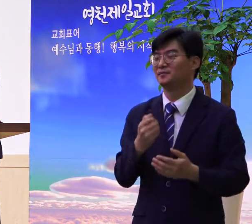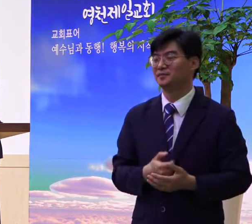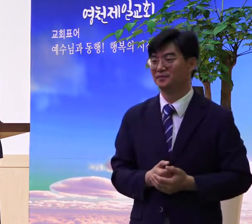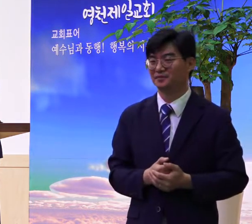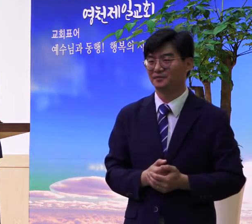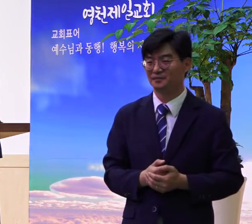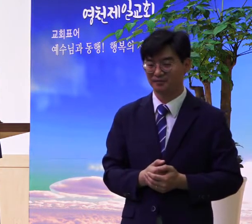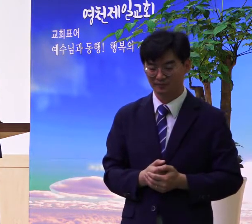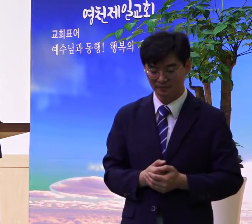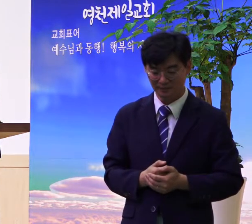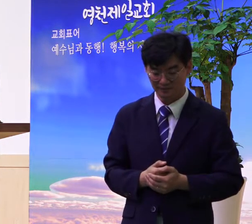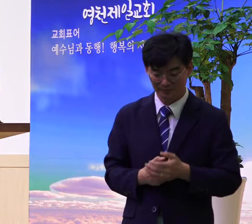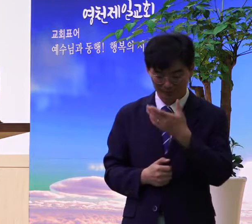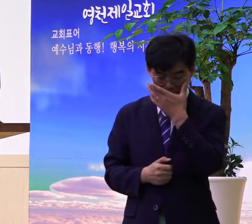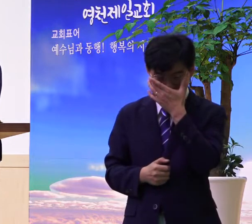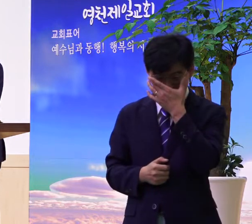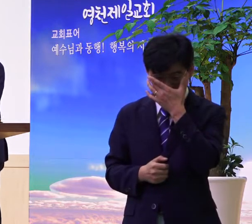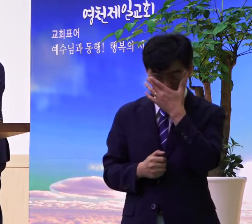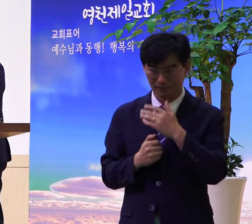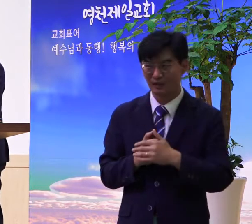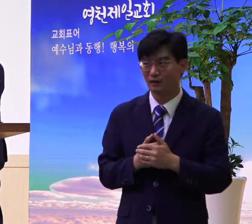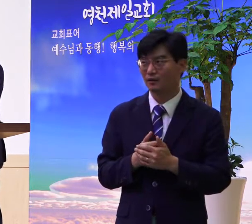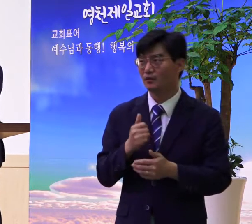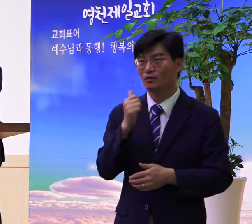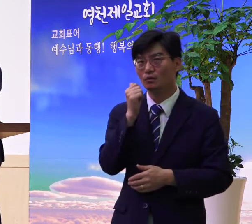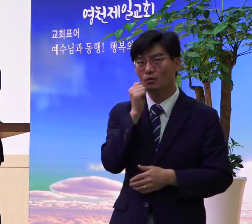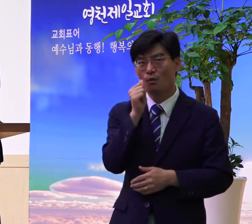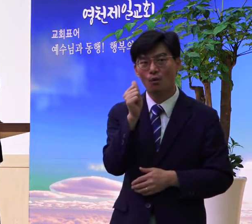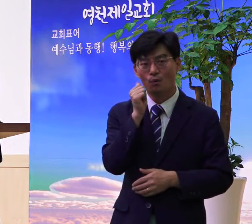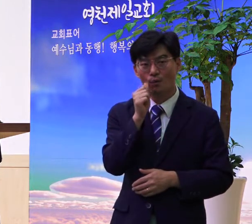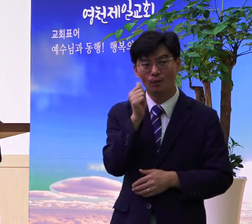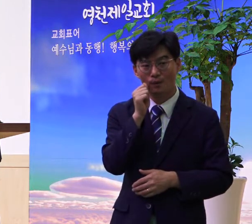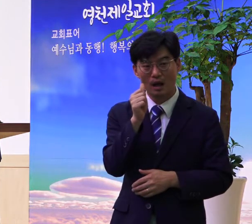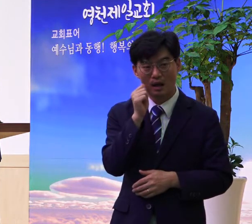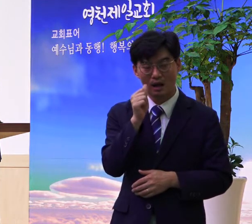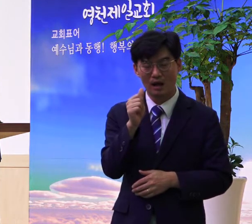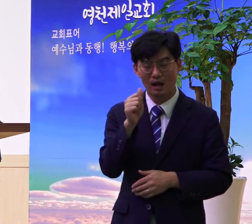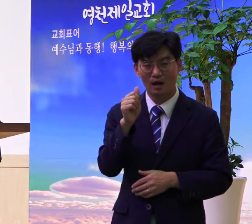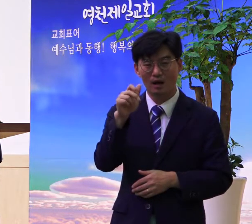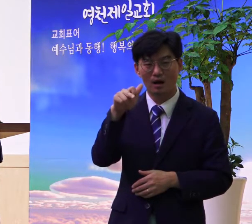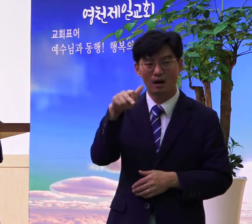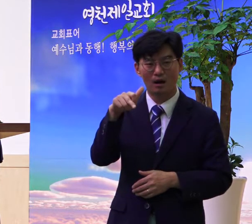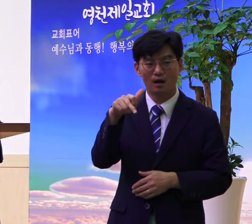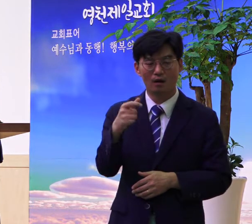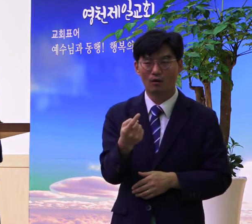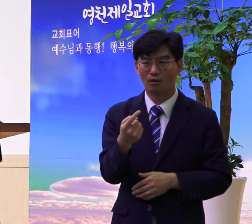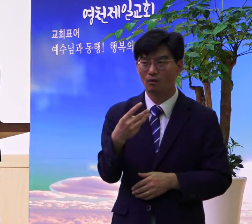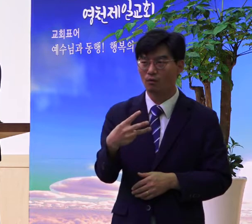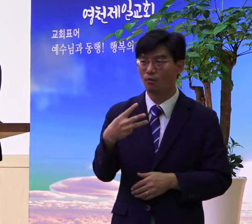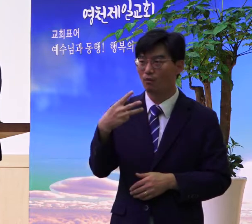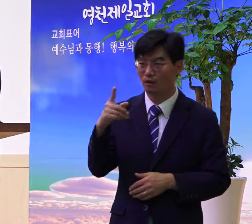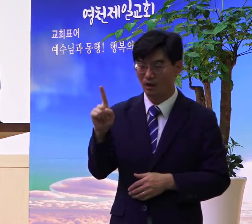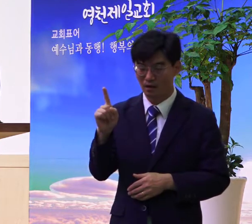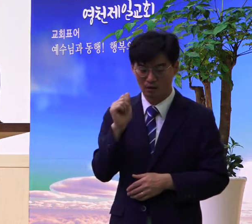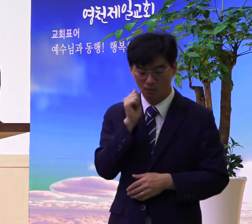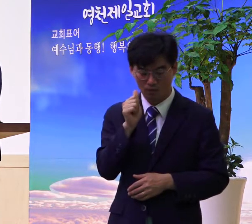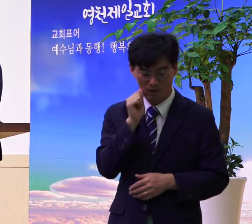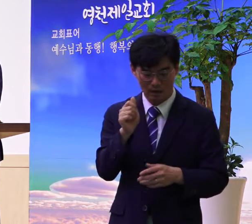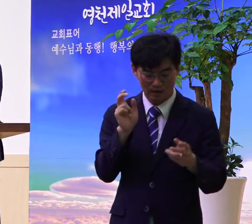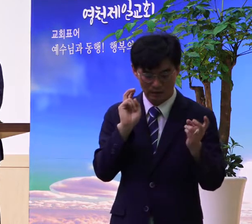여러분 코카콜라라는 회사를 아시죠? 이 회사를 성공적으로 이끌어온 로버트 우드워드라는 분이